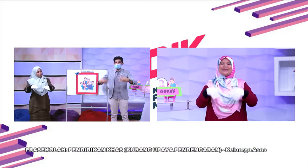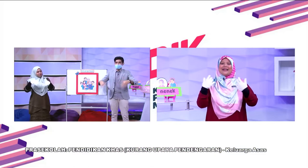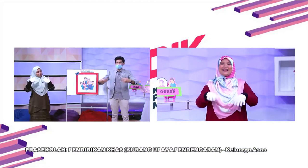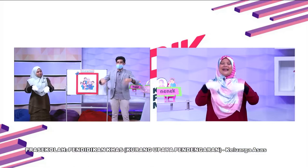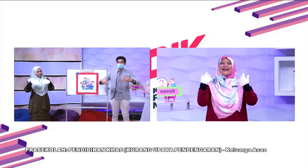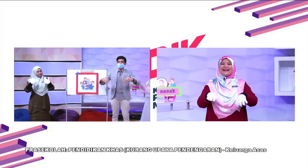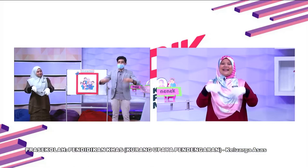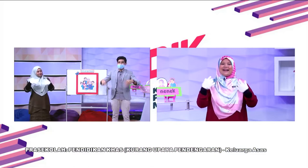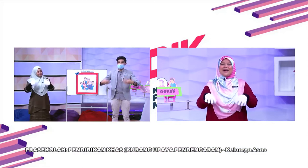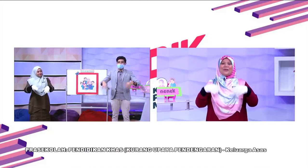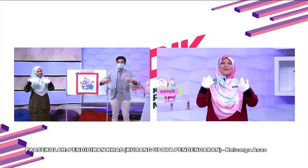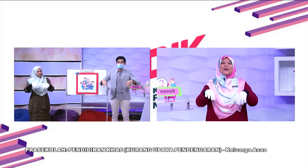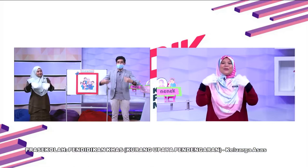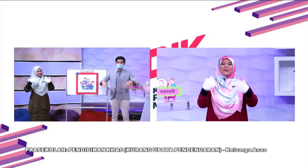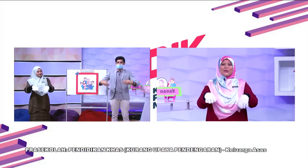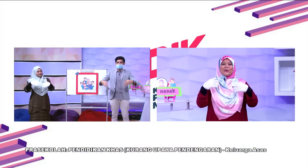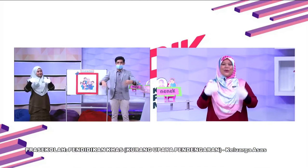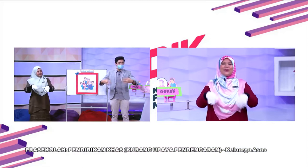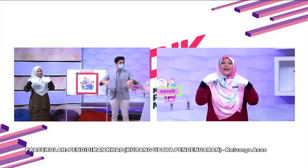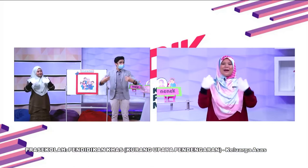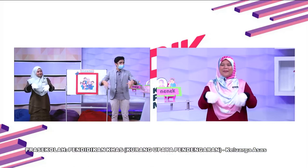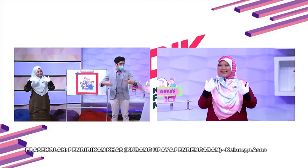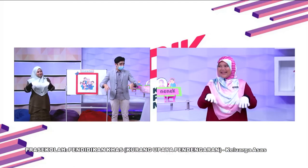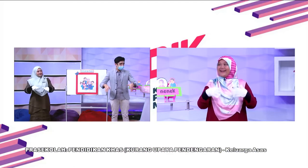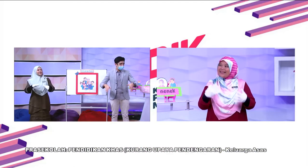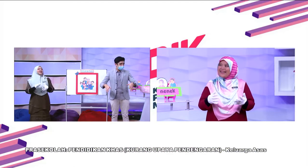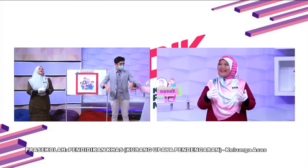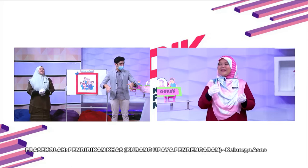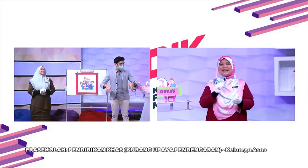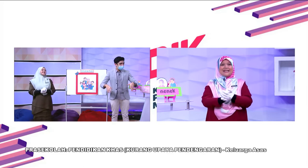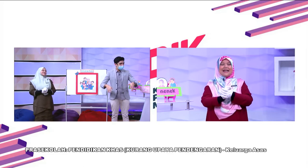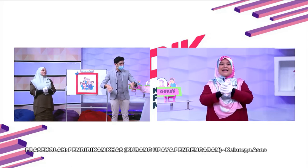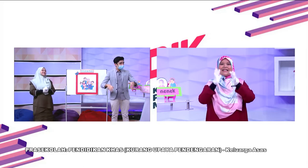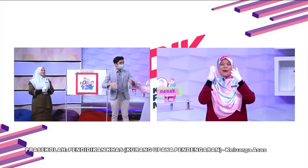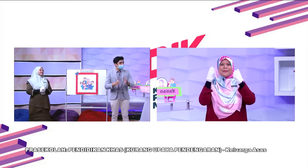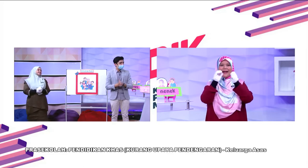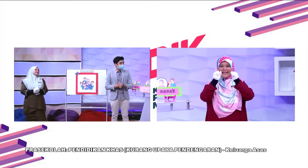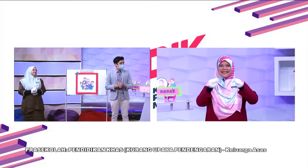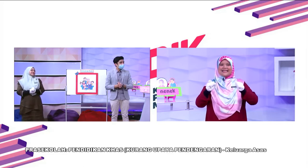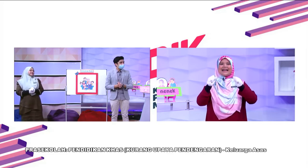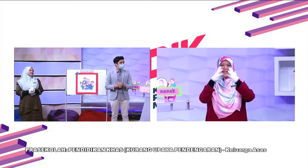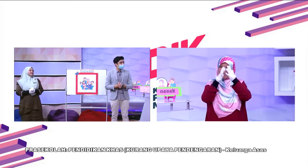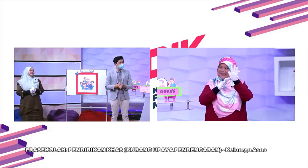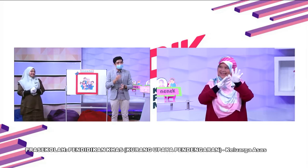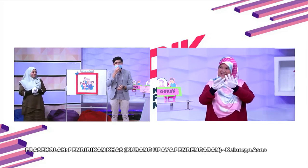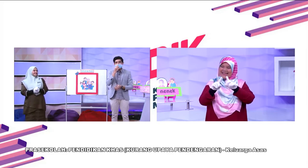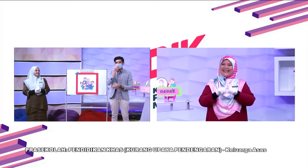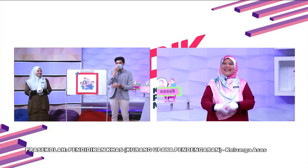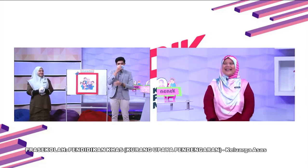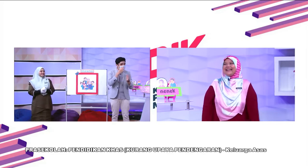qg456 7 paint oke itu saja senama jadi Oke terima